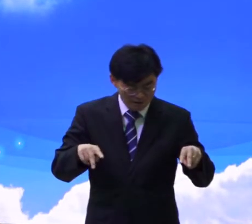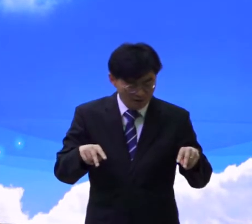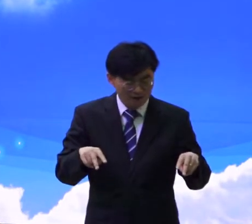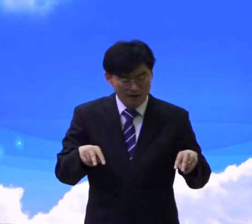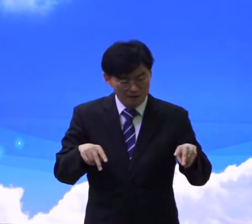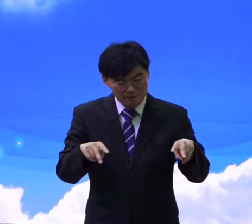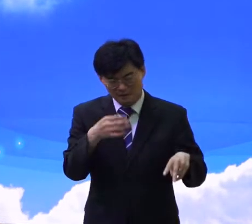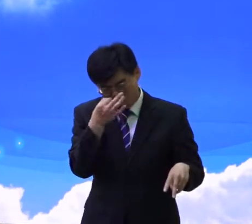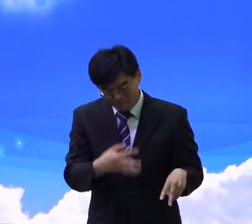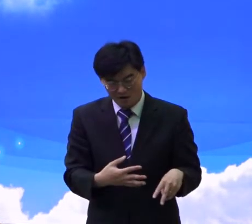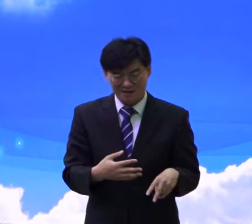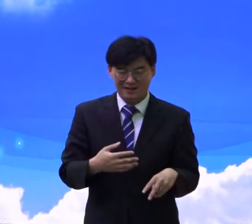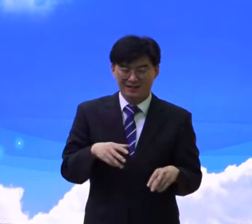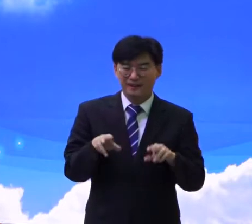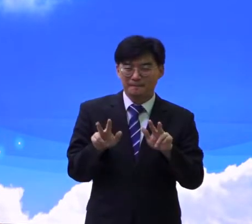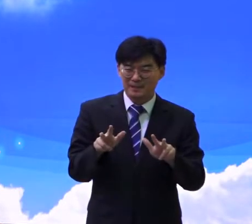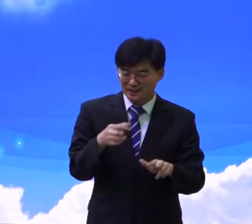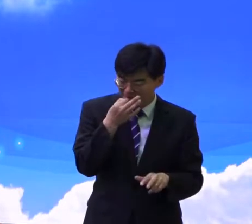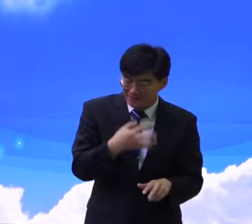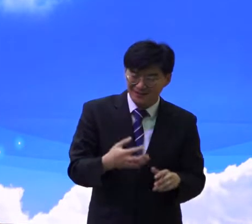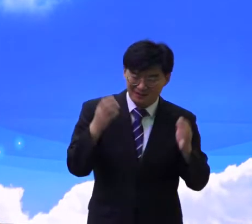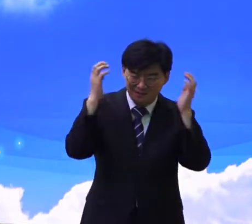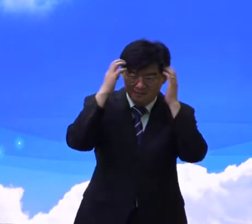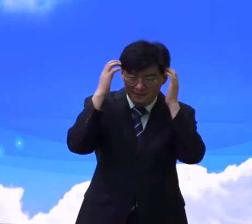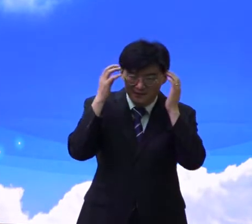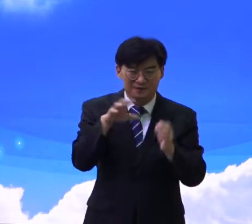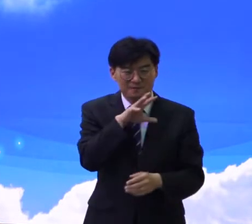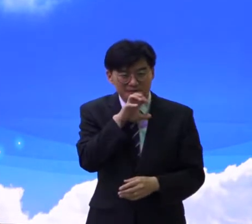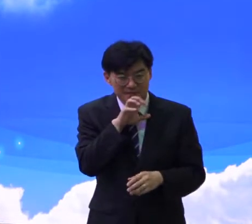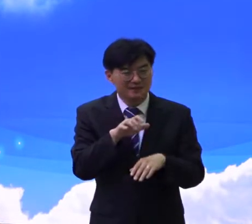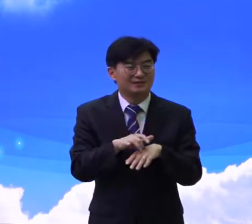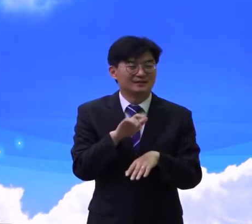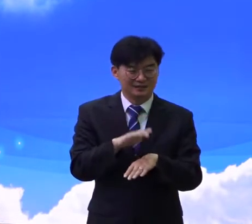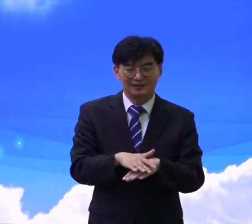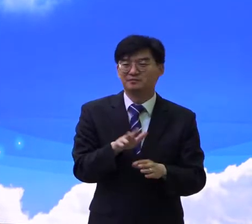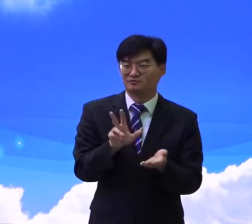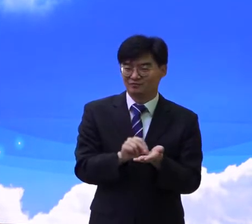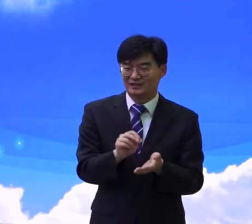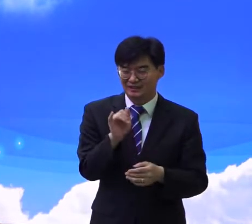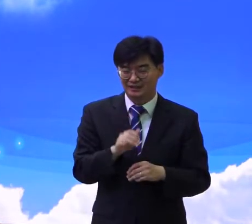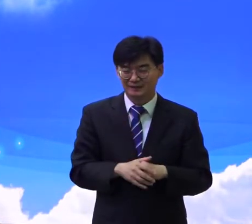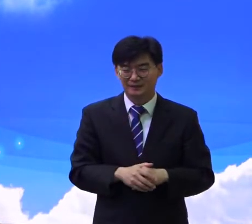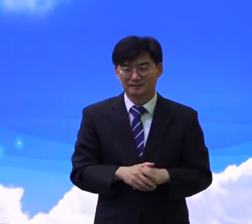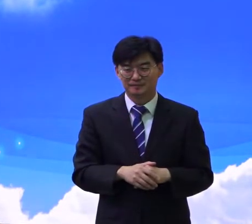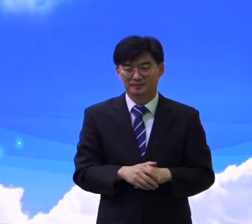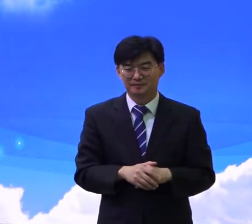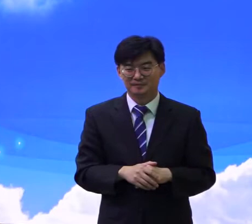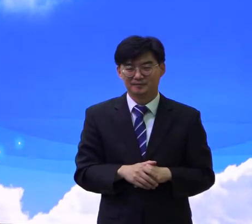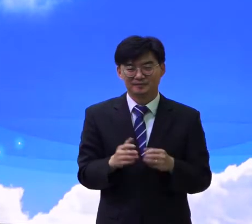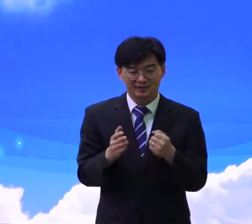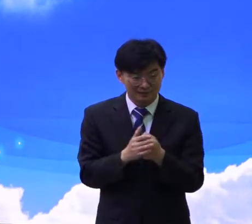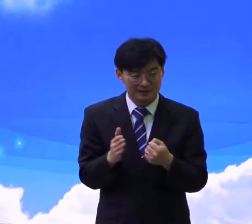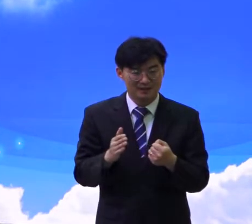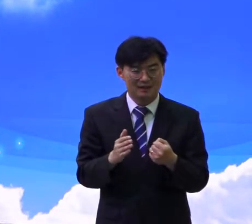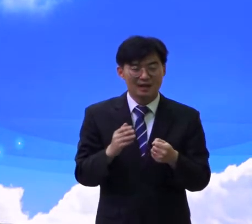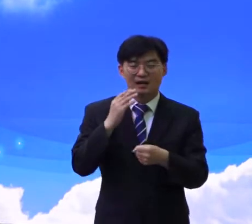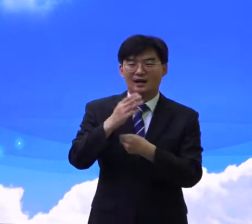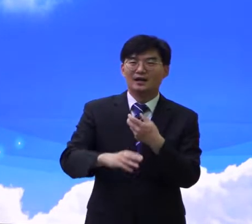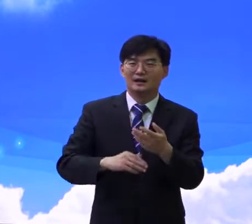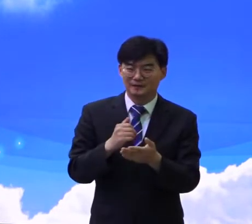함께 달리는 이 고통스러운 도전을 하려고 하지 않습니다. 그러니까 그저 그렇게 하나님 앞에서